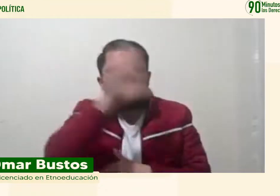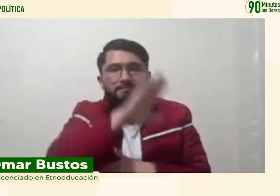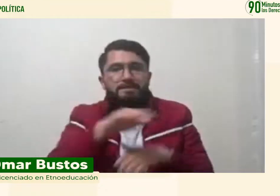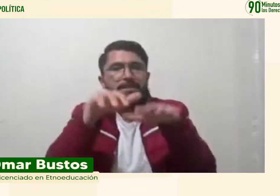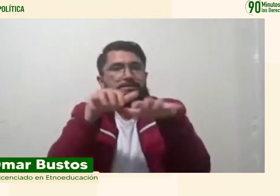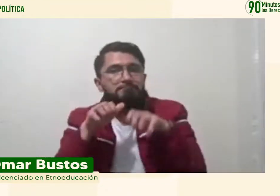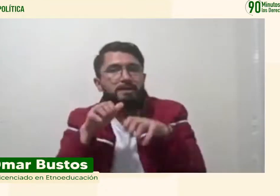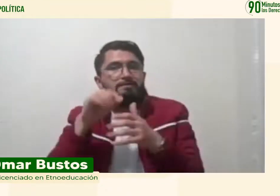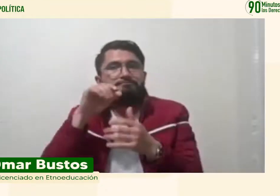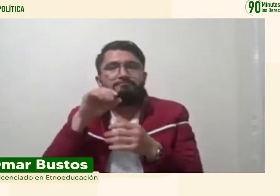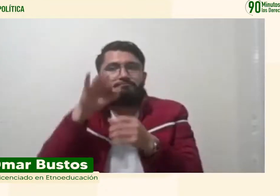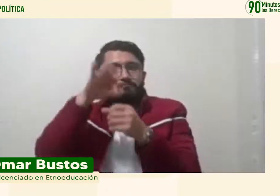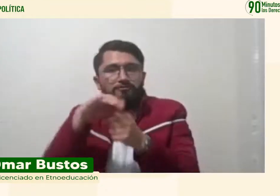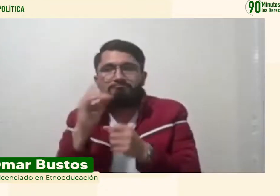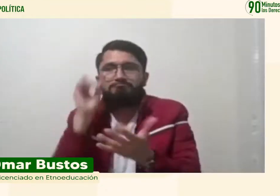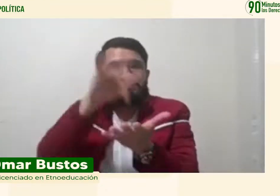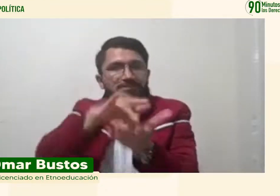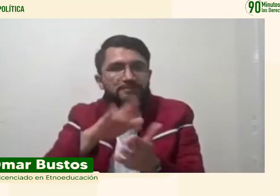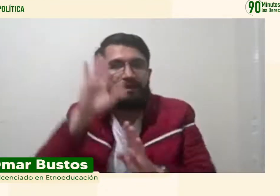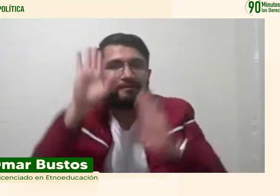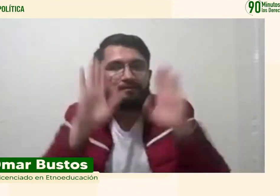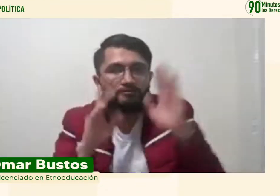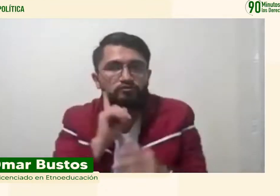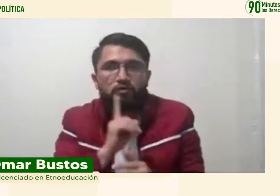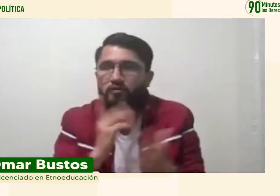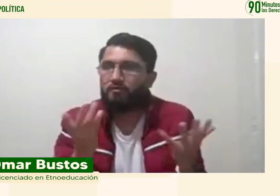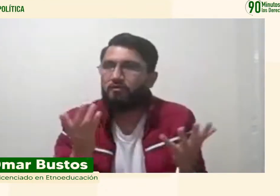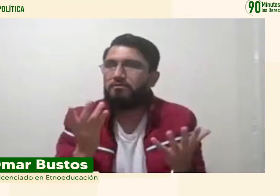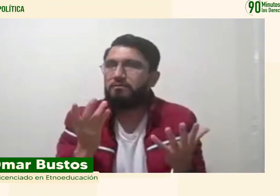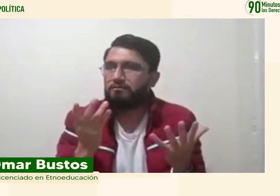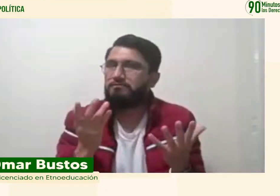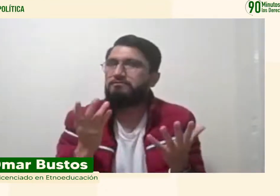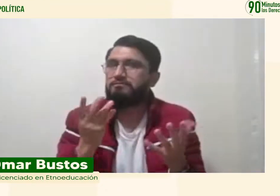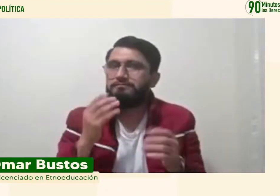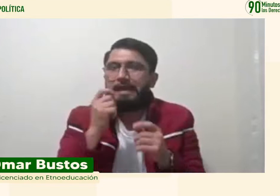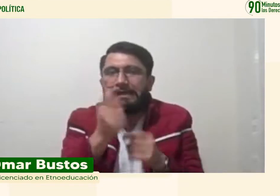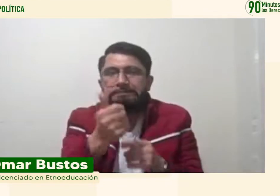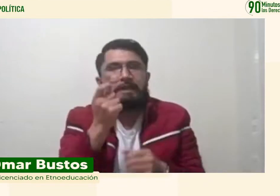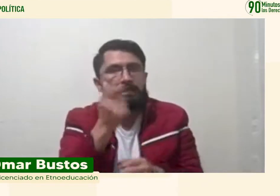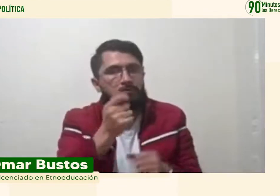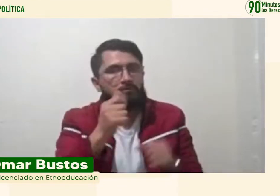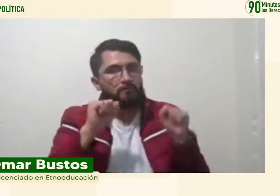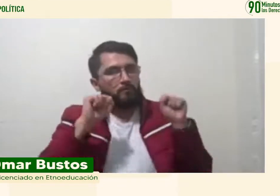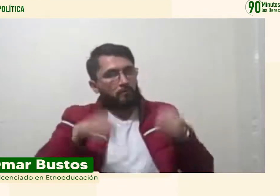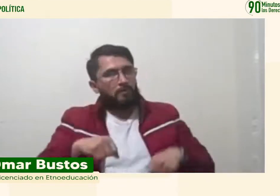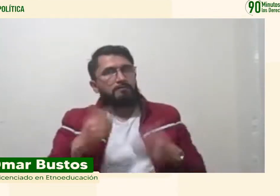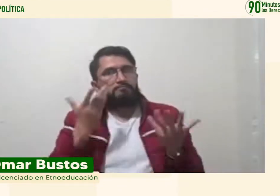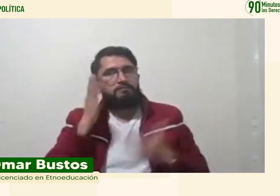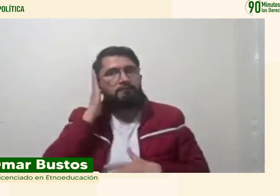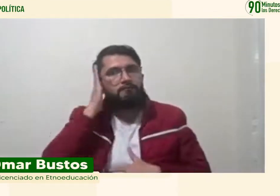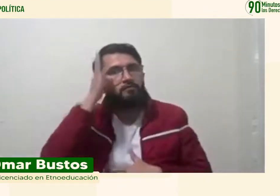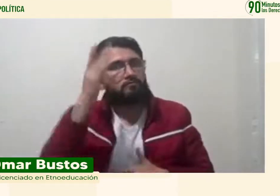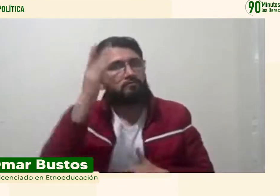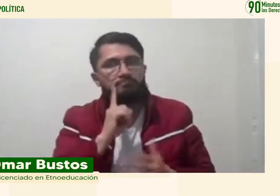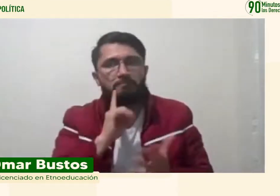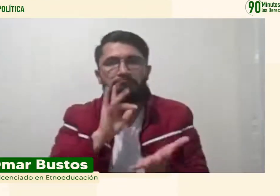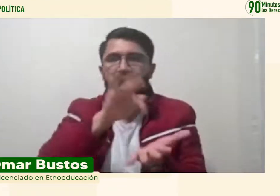política a nivel nacional la asamblea departamental participación de las personas sordas entonces